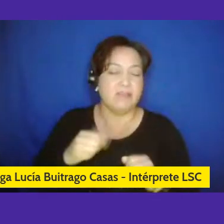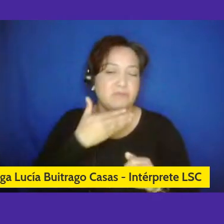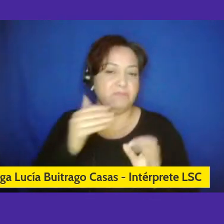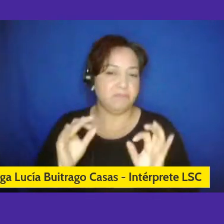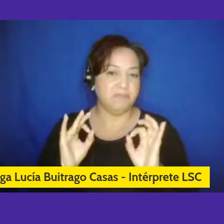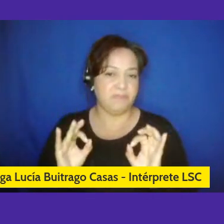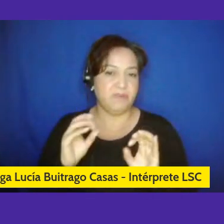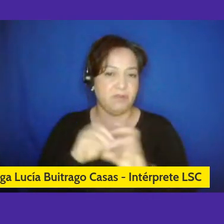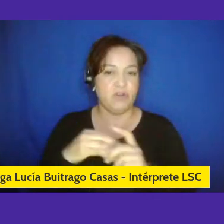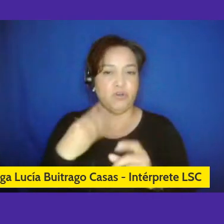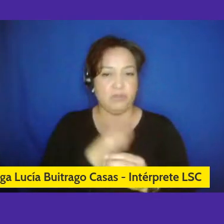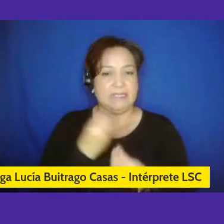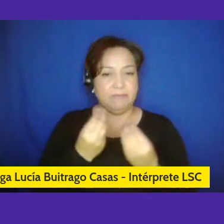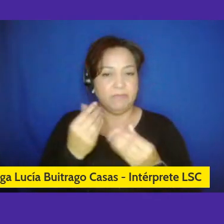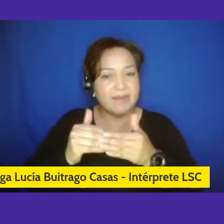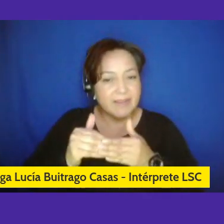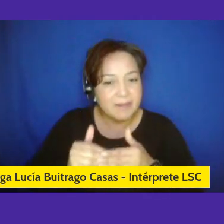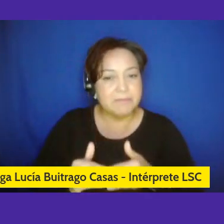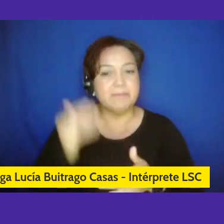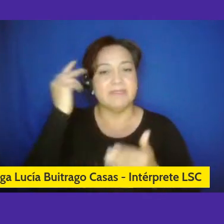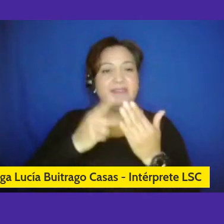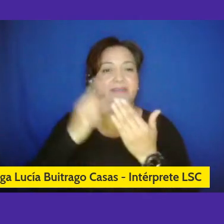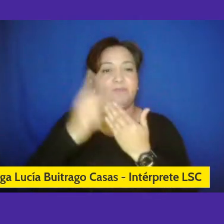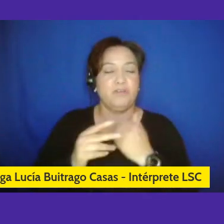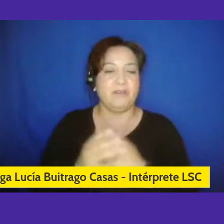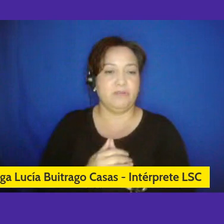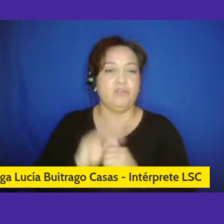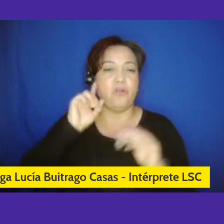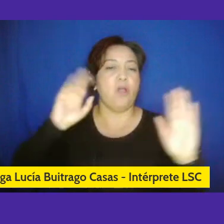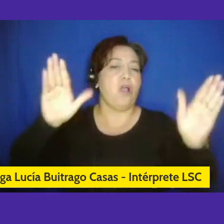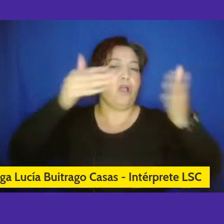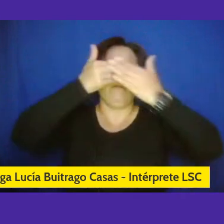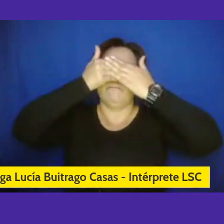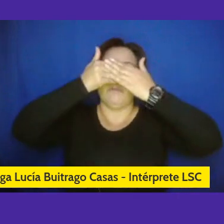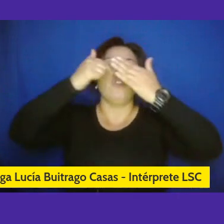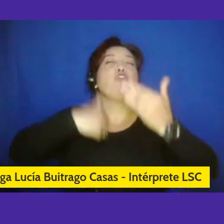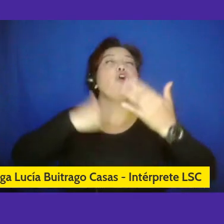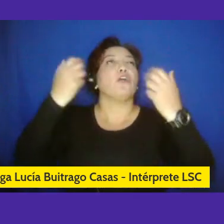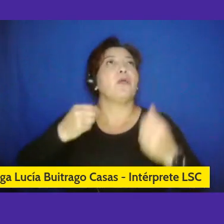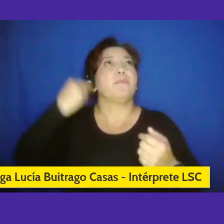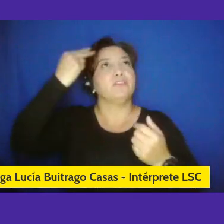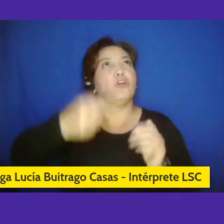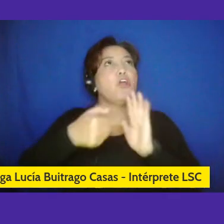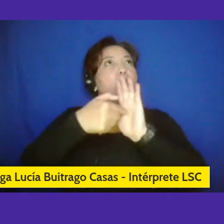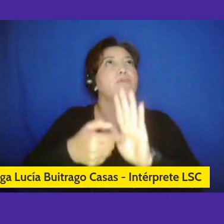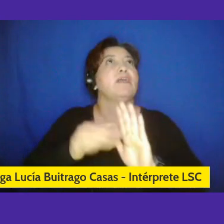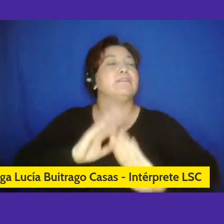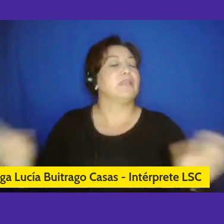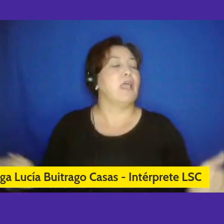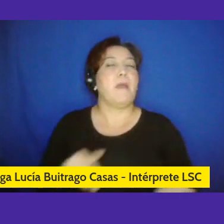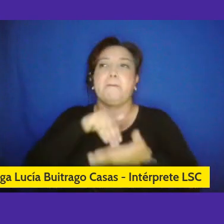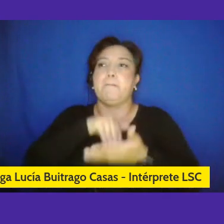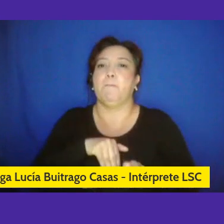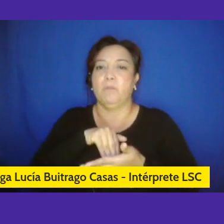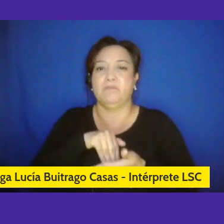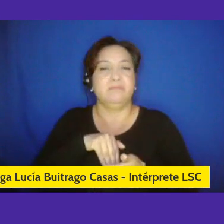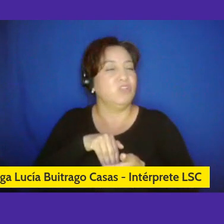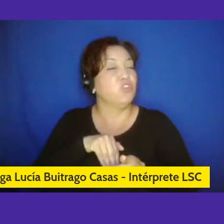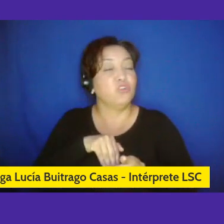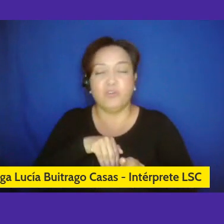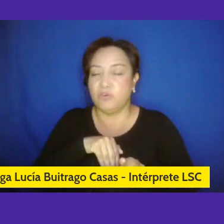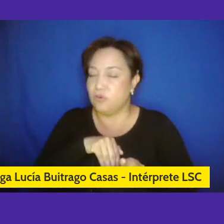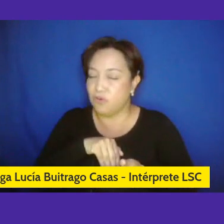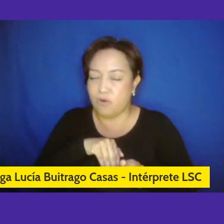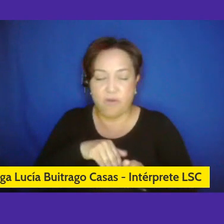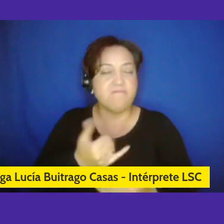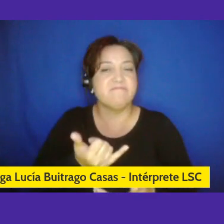de empezar un proyecto. No cerrarse y decir, esta es la historia que quiero contar, es esto y yo no me muevo de acá. Eso es un gran error